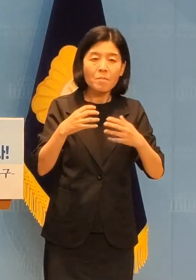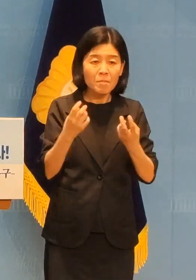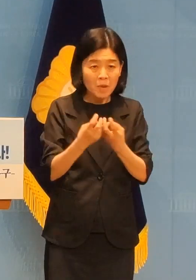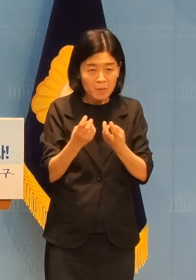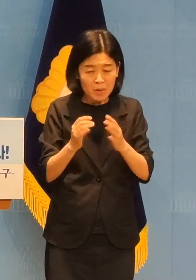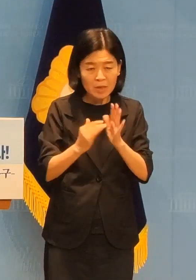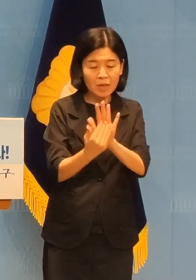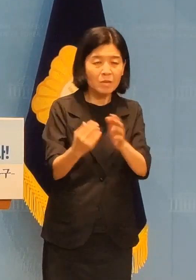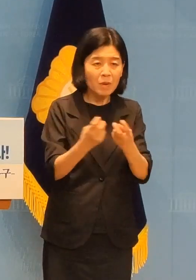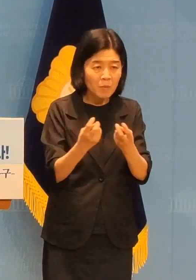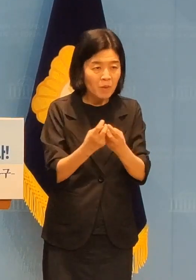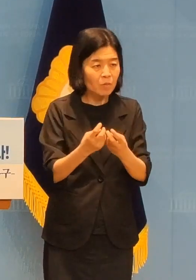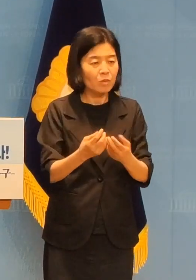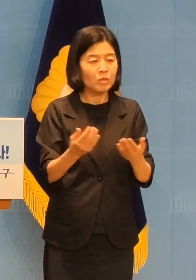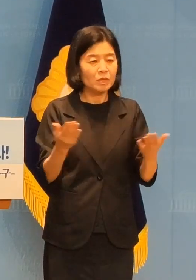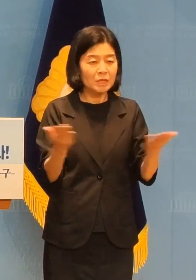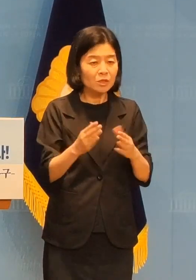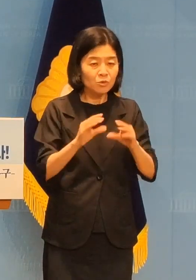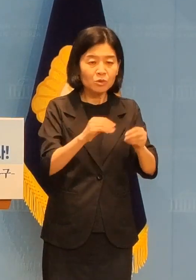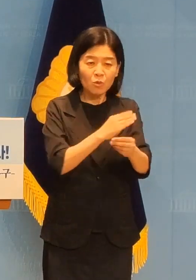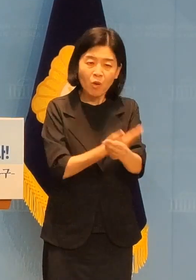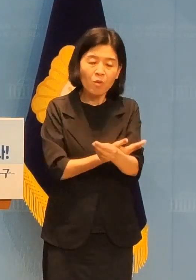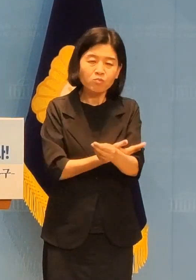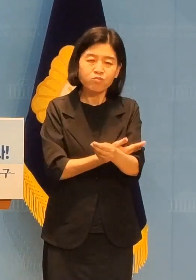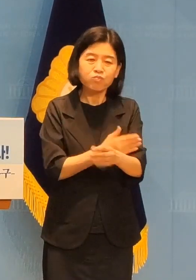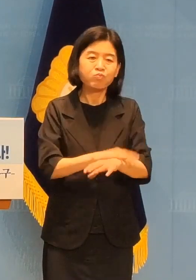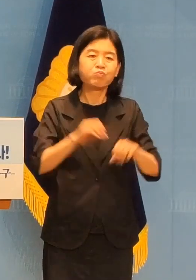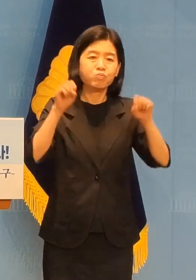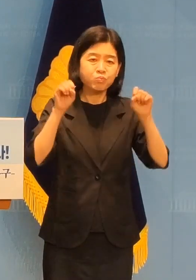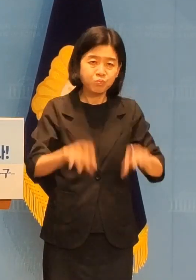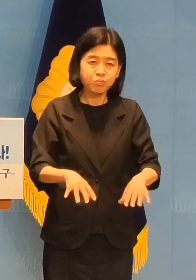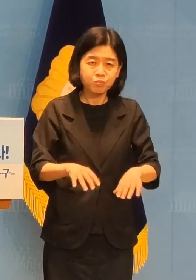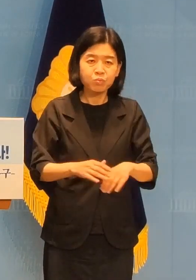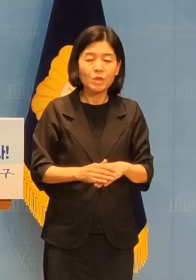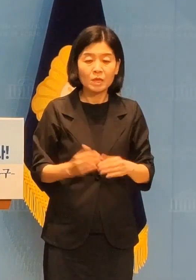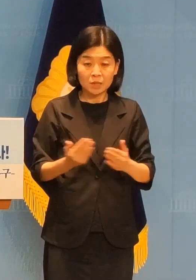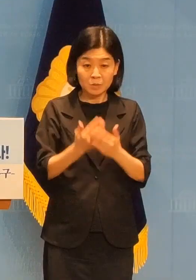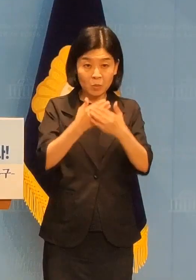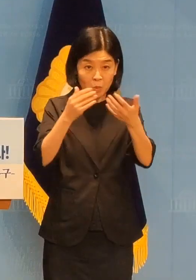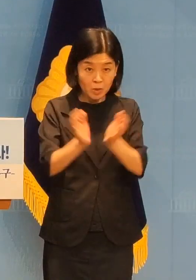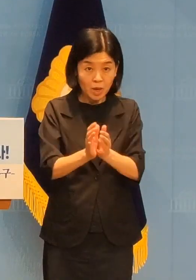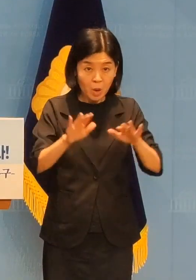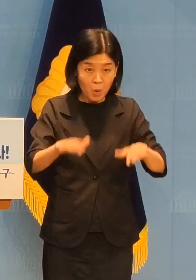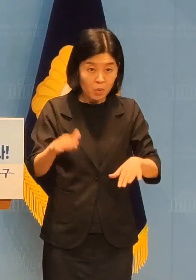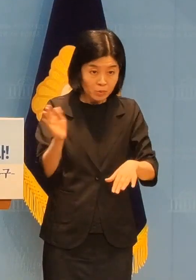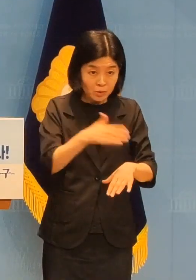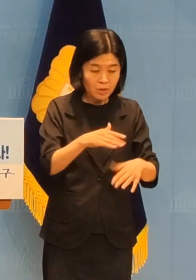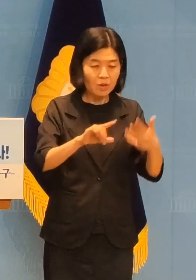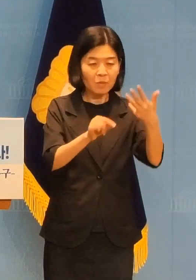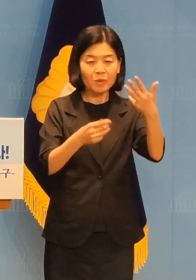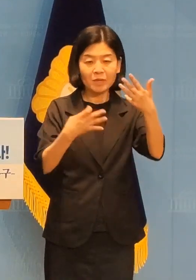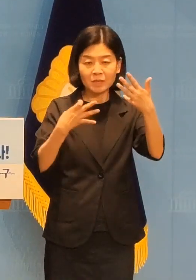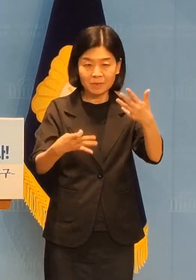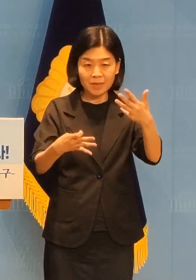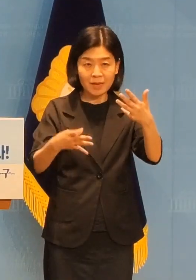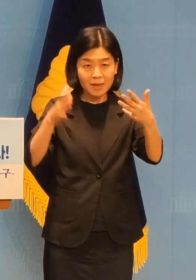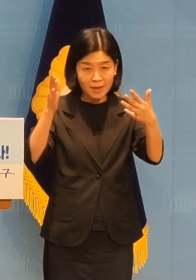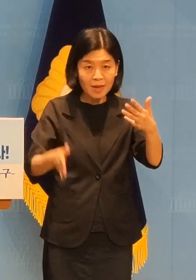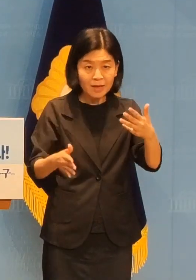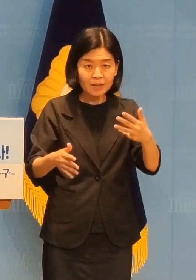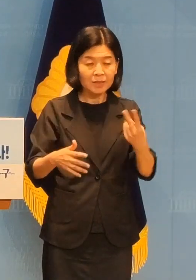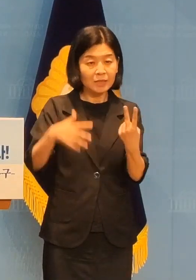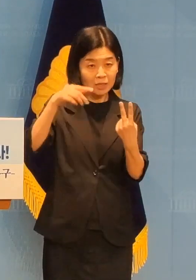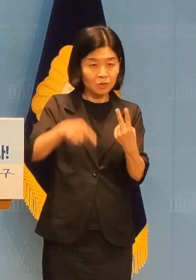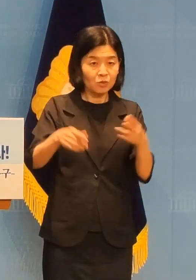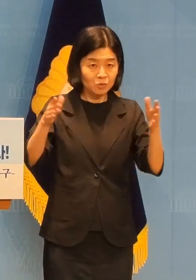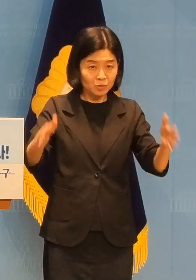중지권은 허구입니다. 진보당은 오늘부터 말복인 8월 14일까지 2주간 전당적